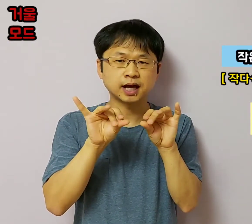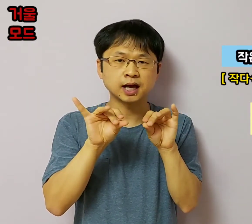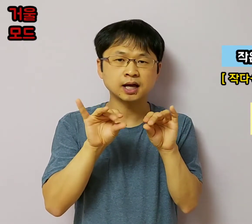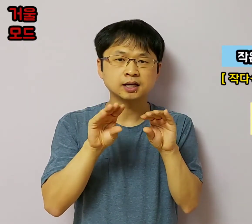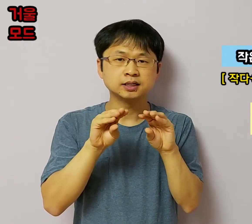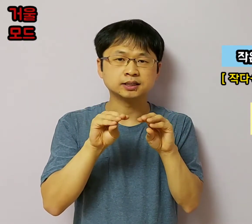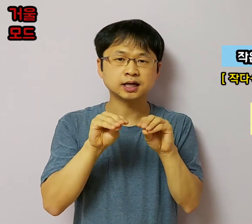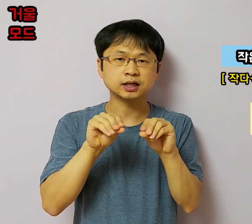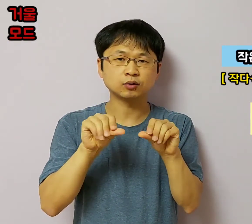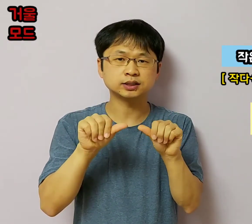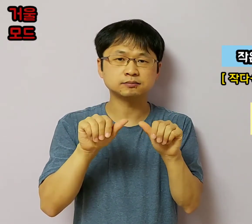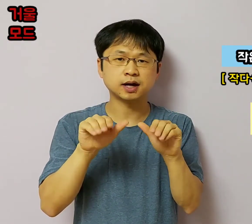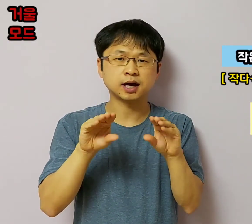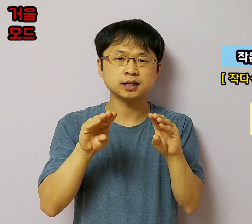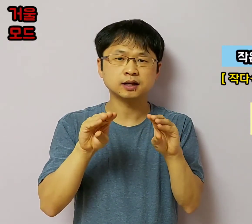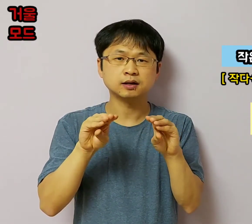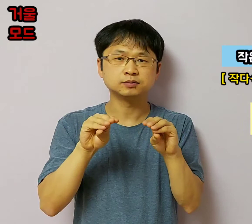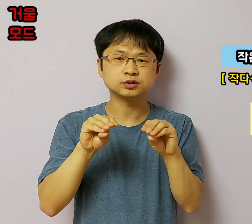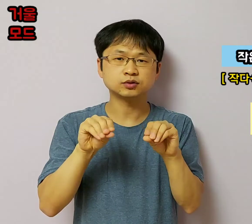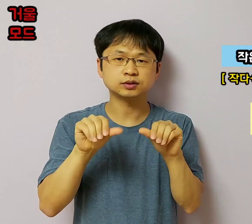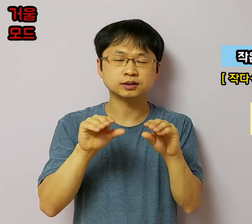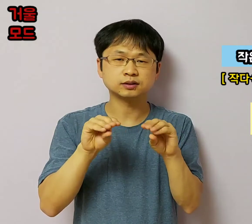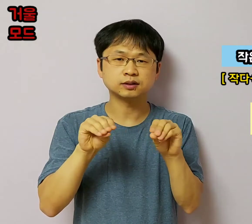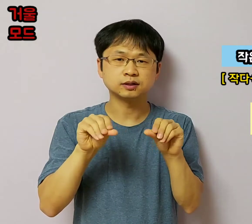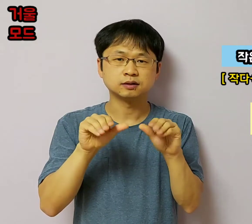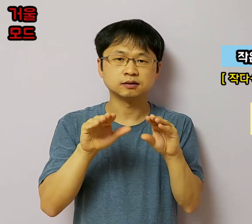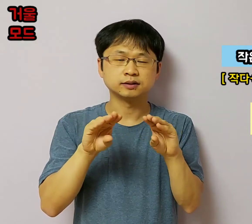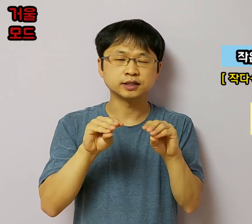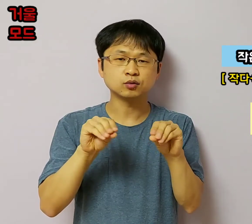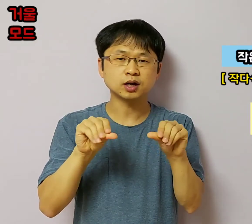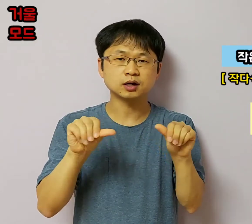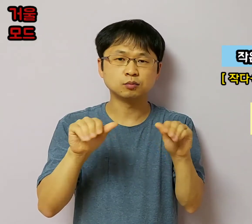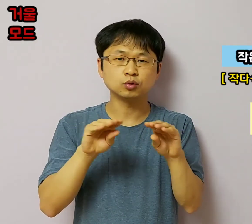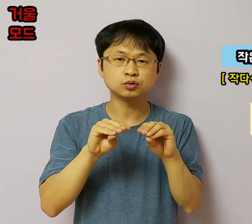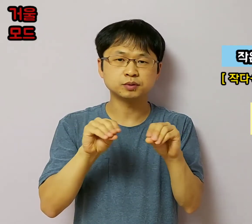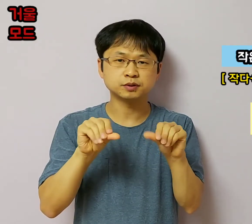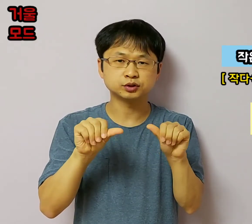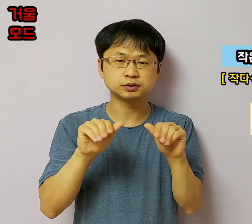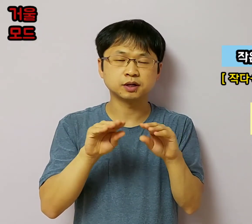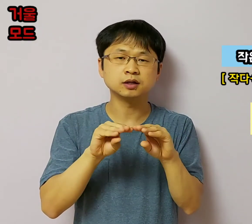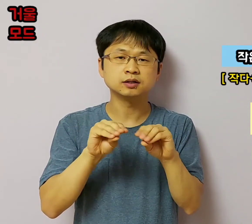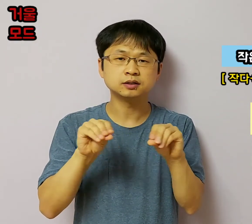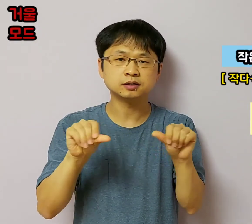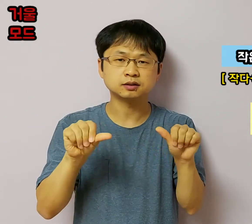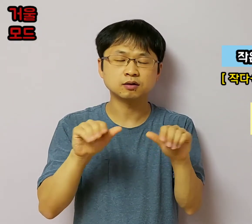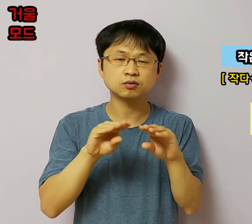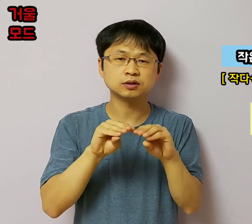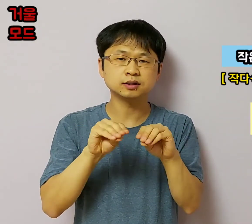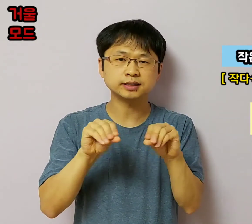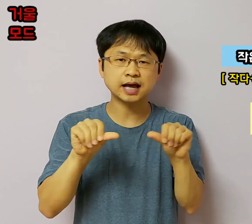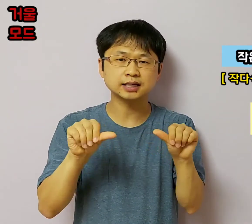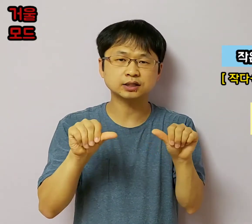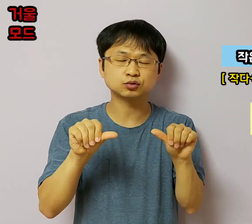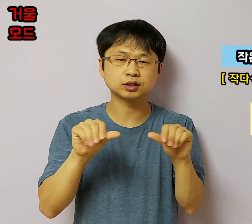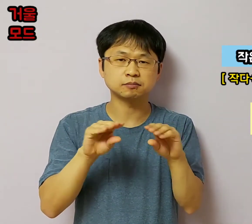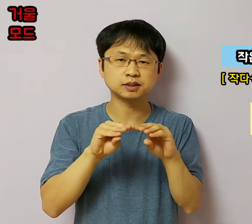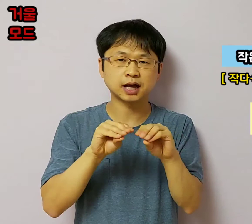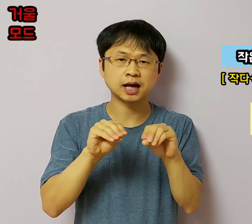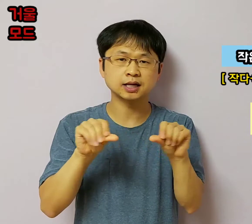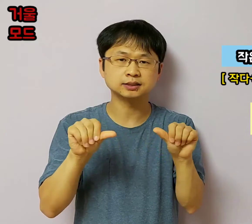먼지입니다. 이따가 나오겠지만 엄지로 네 손가락을 모두 비벼주시면 흙 혹은 땅이란 소가 됩니다.